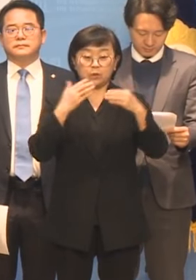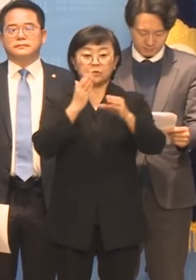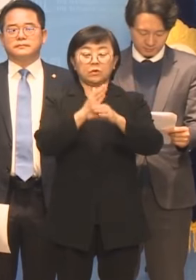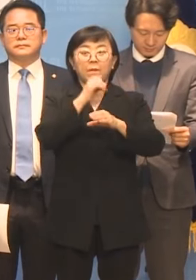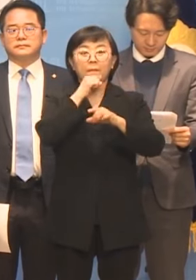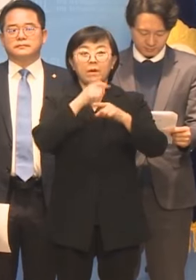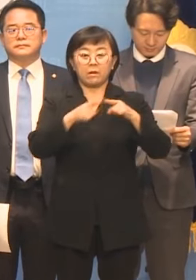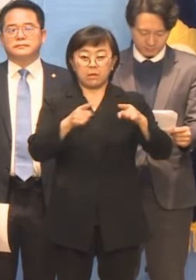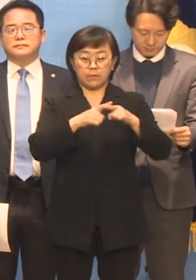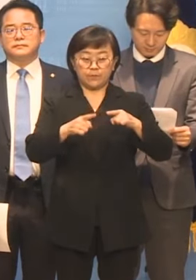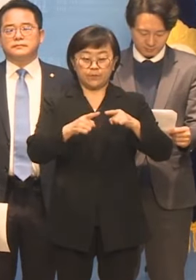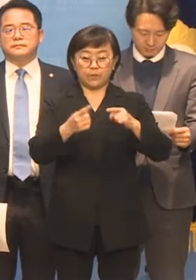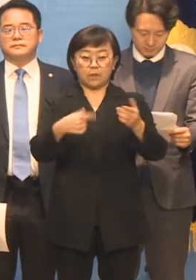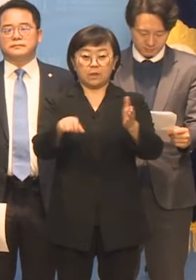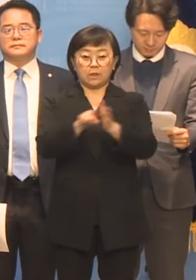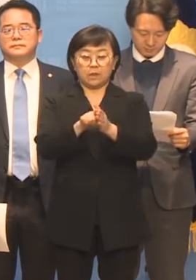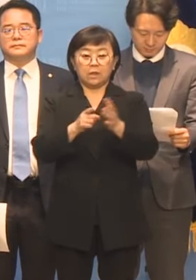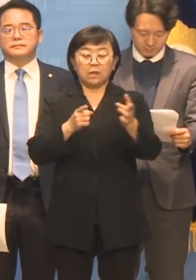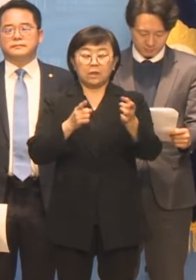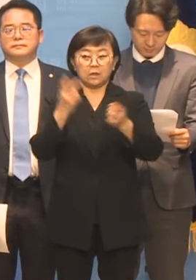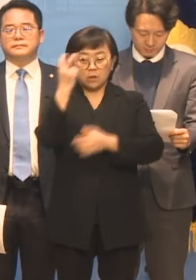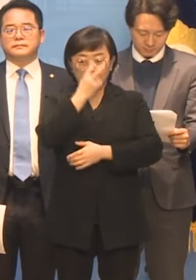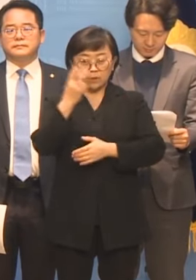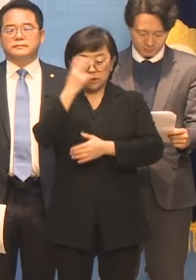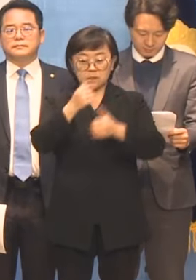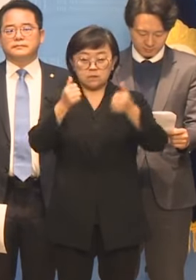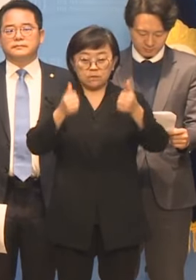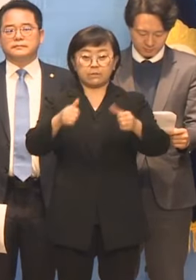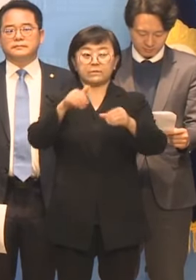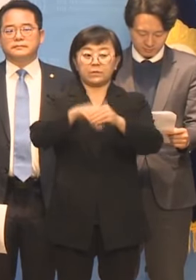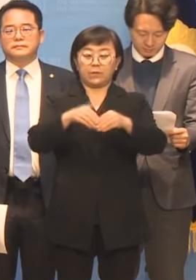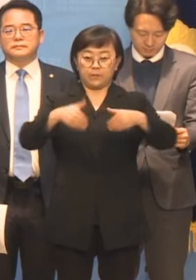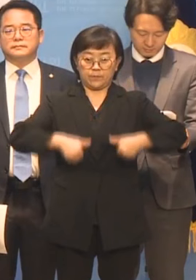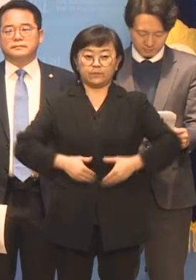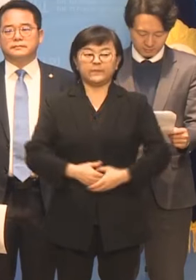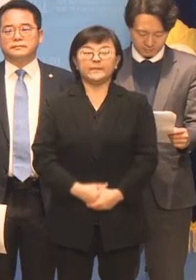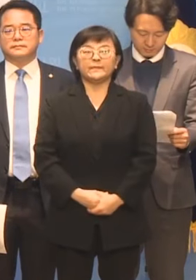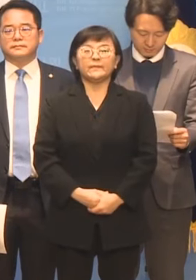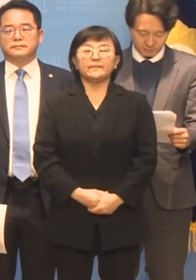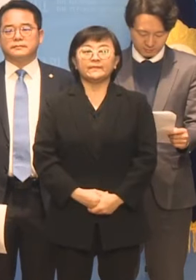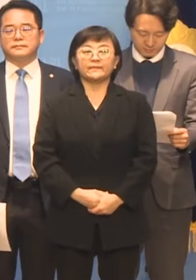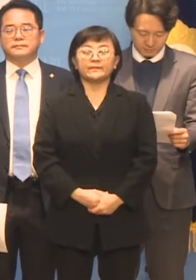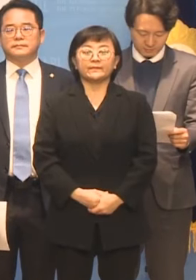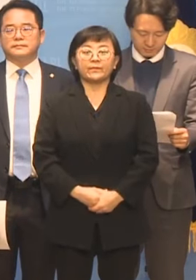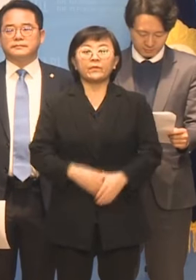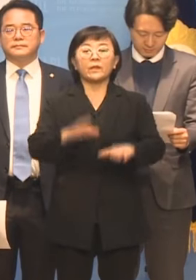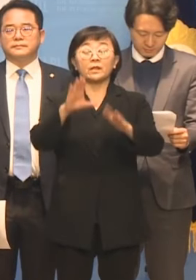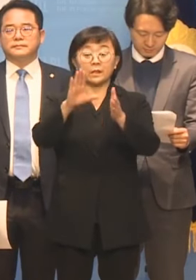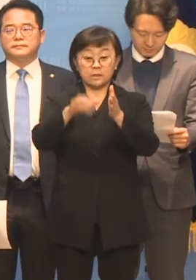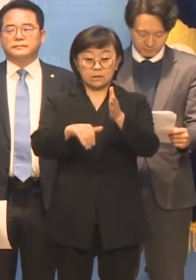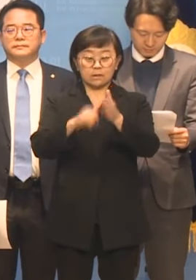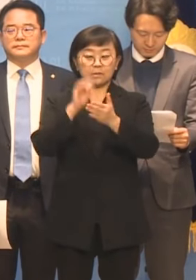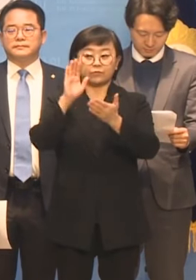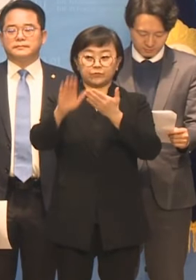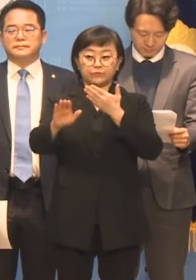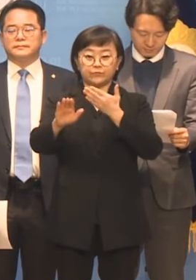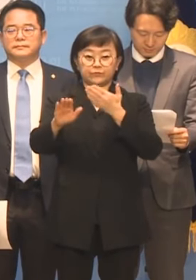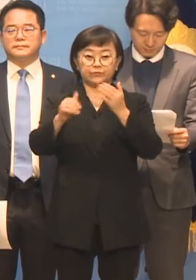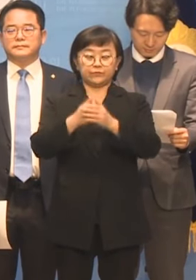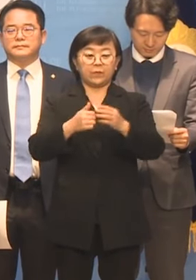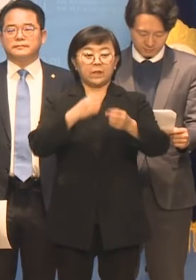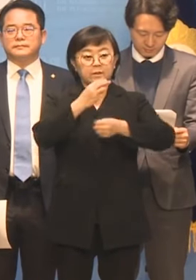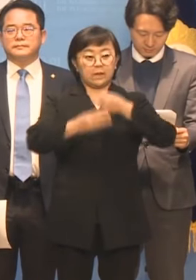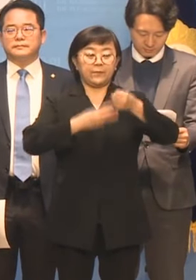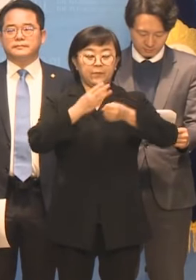중간평가하고 이를 견제 심판하는 선거가 되어야 합니다. 그래야만 앞으로